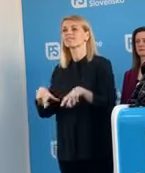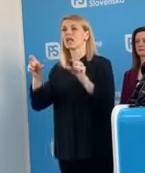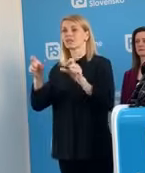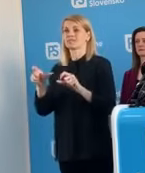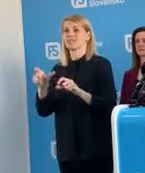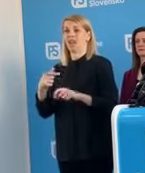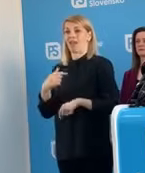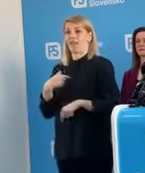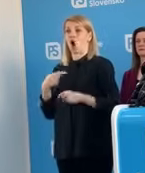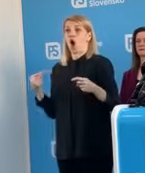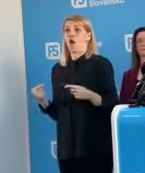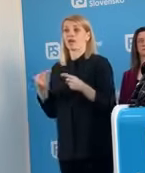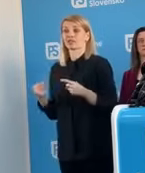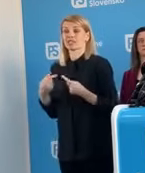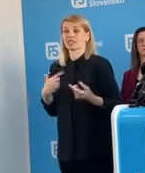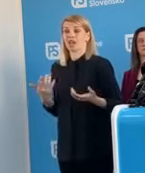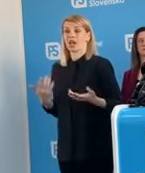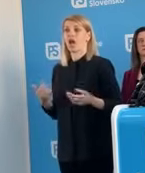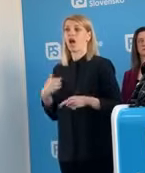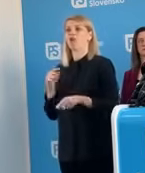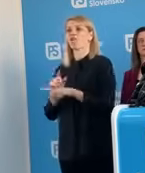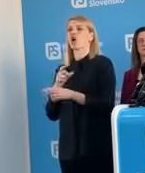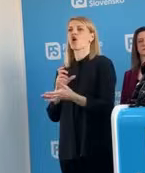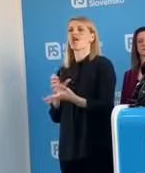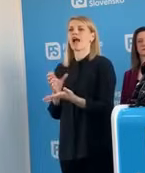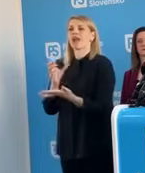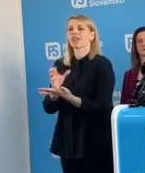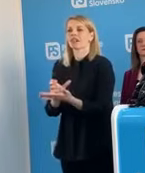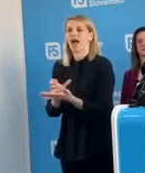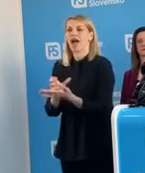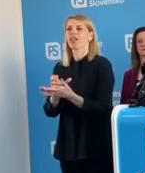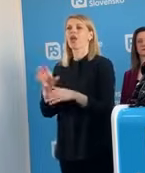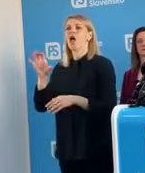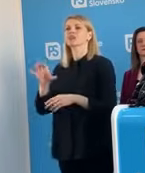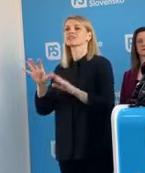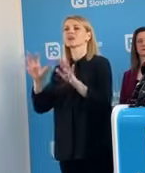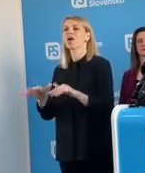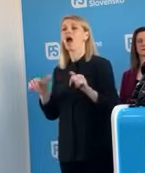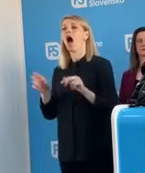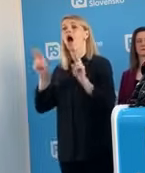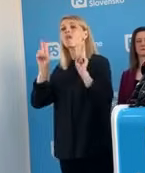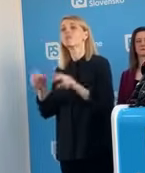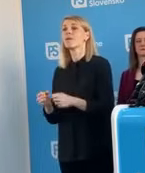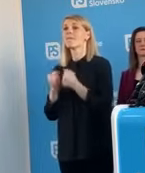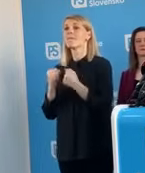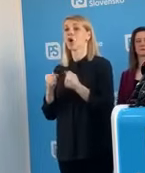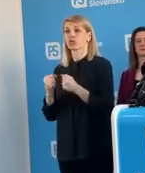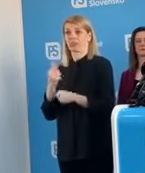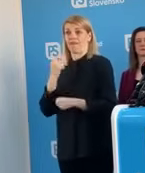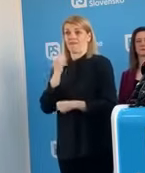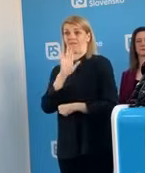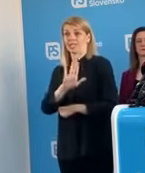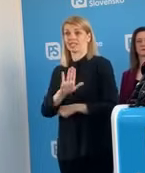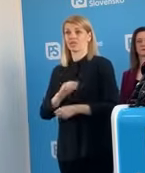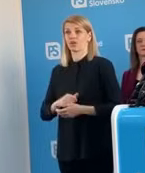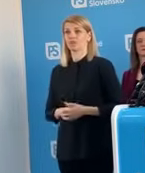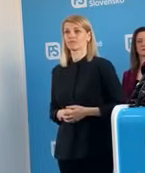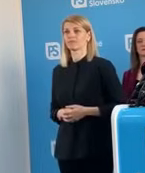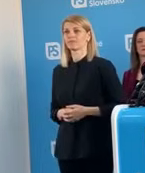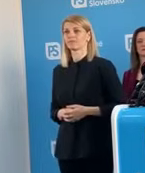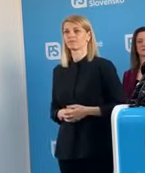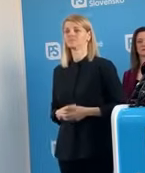strana. Prípadne kandidáti, kandidátky do Európskeho parlamentu. Tú reálnu moc má Robert Fico. A ja stále verím,